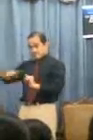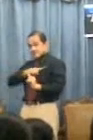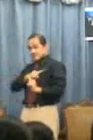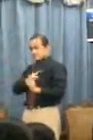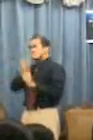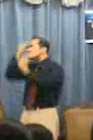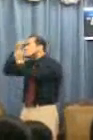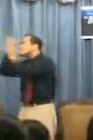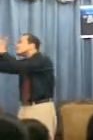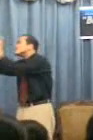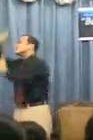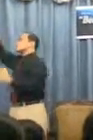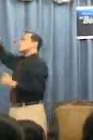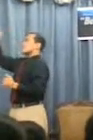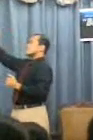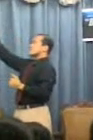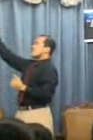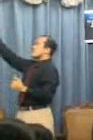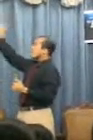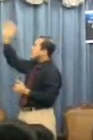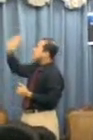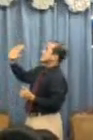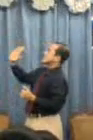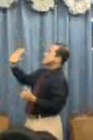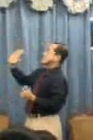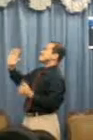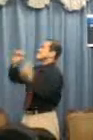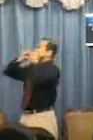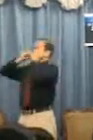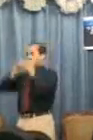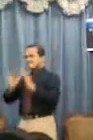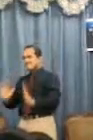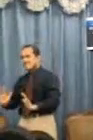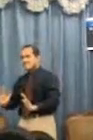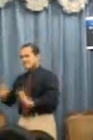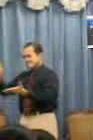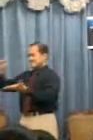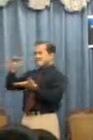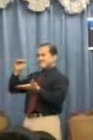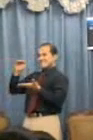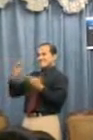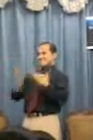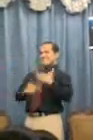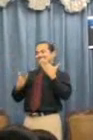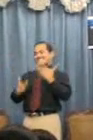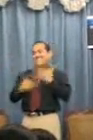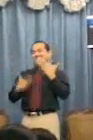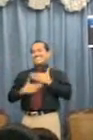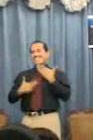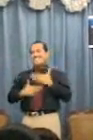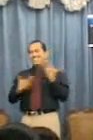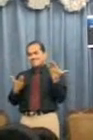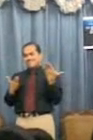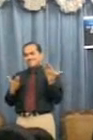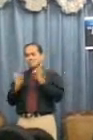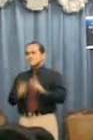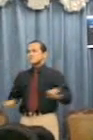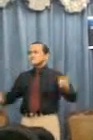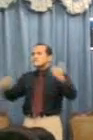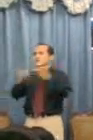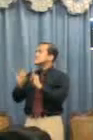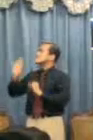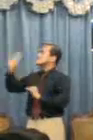lang, at sa hinaharap. Kaya naman, ay ang kaluguran sa pagsunod sa mga batas ng Diyos, ang siyang kailangan